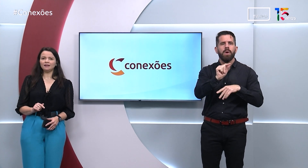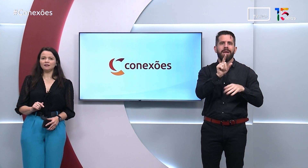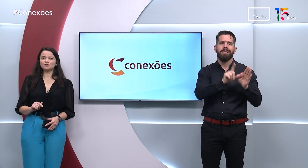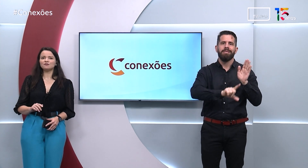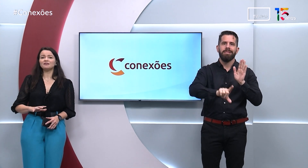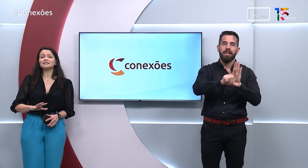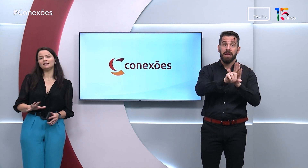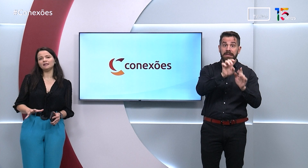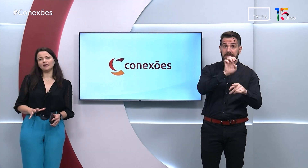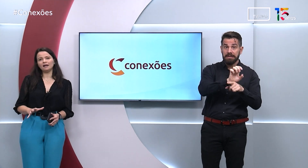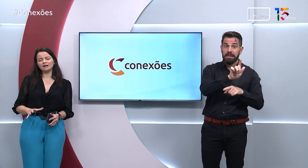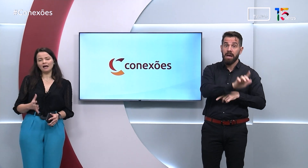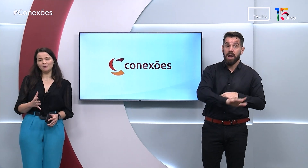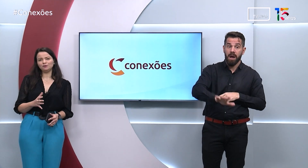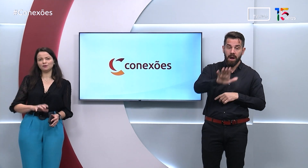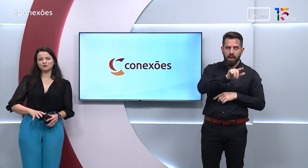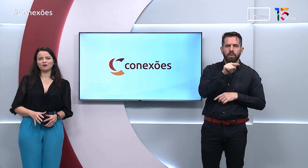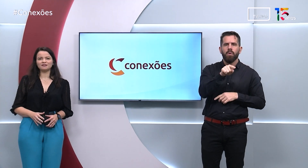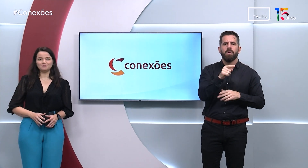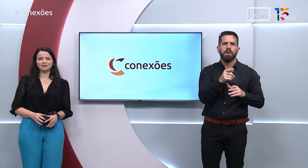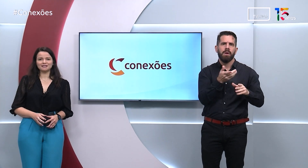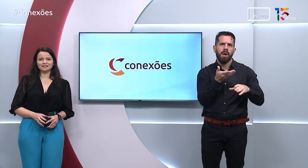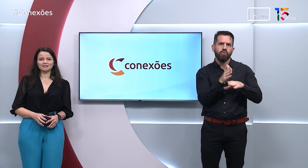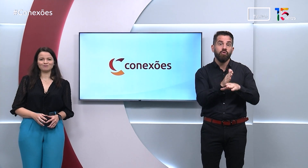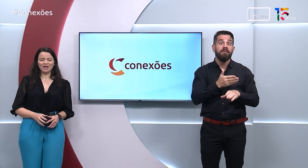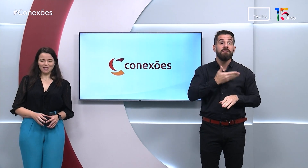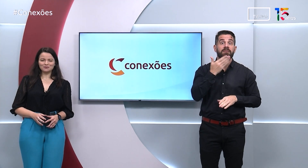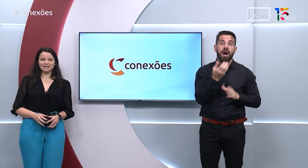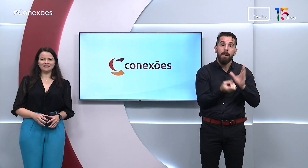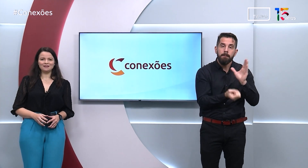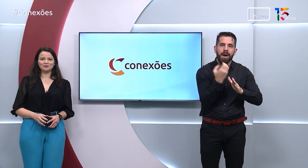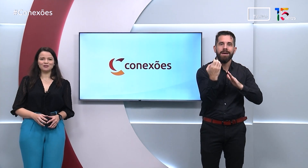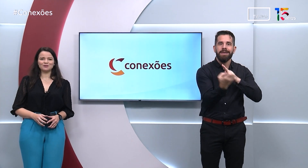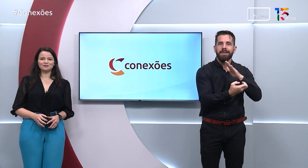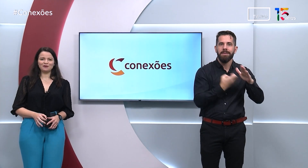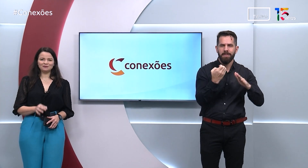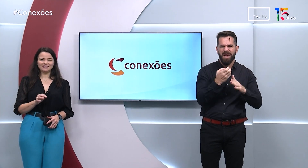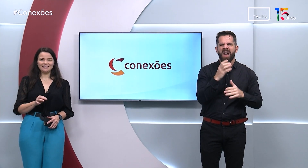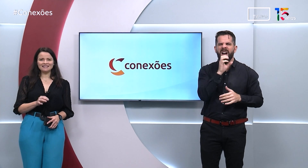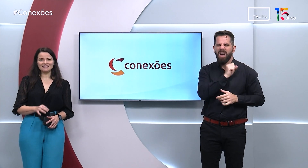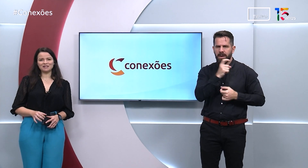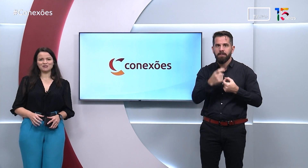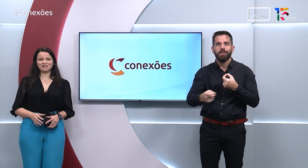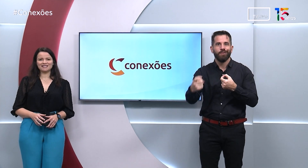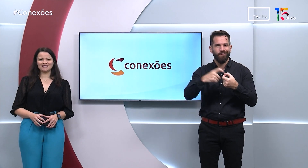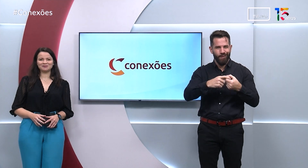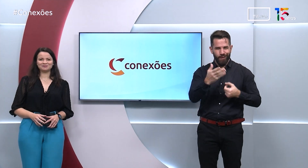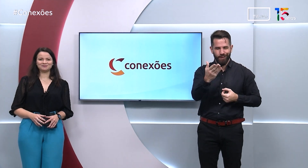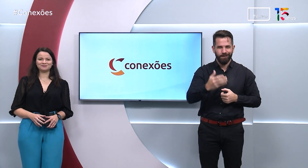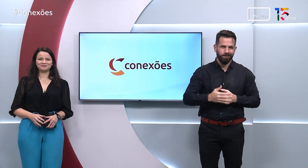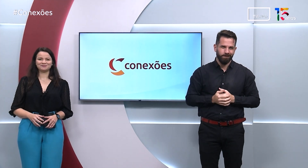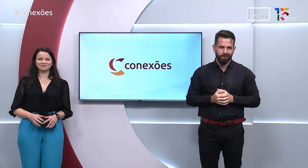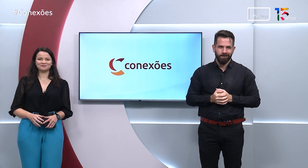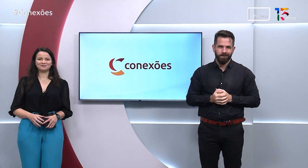que pretende facilitar a abertura de novas empresas. Não sai daí, o Conexões volta em instantes.